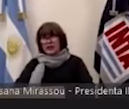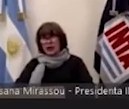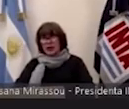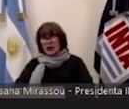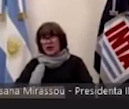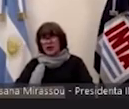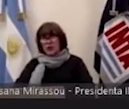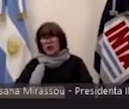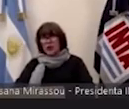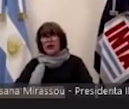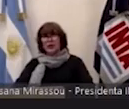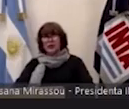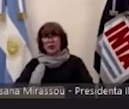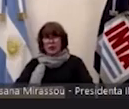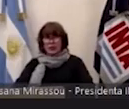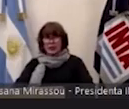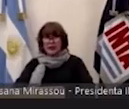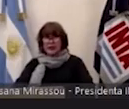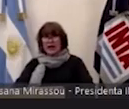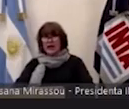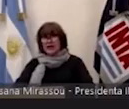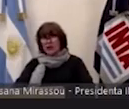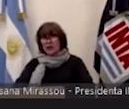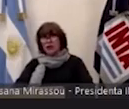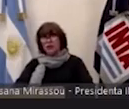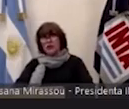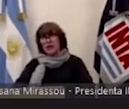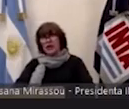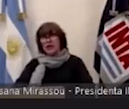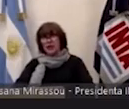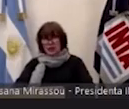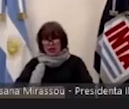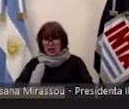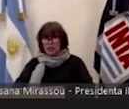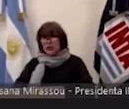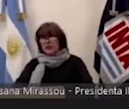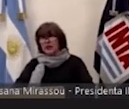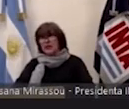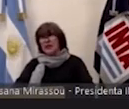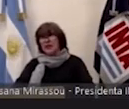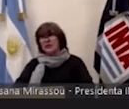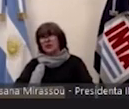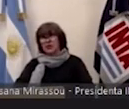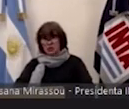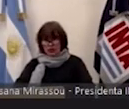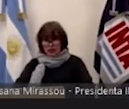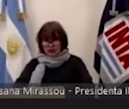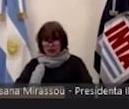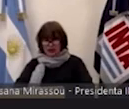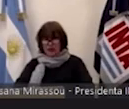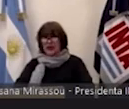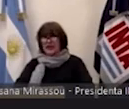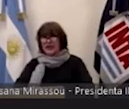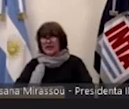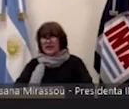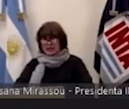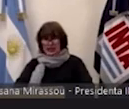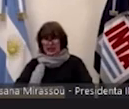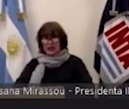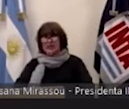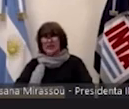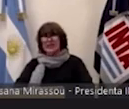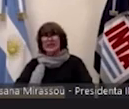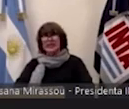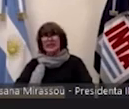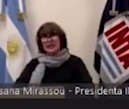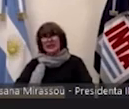mujeres y trabajo, agropecuario, biodiversidad, desarrollo comunitario, como también así acciones sobre derechos de la niñez y